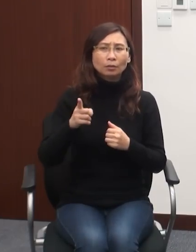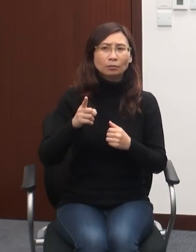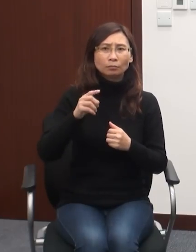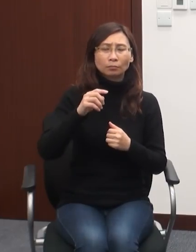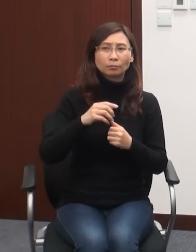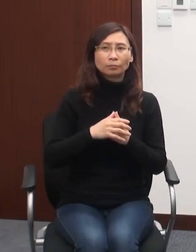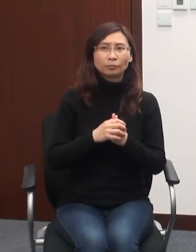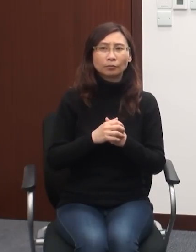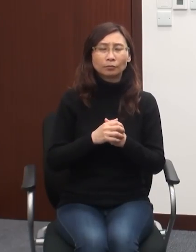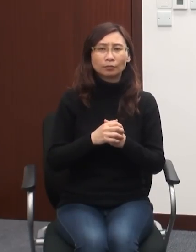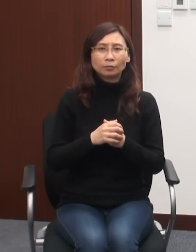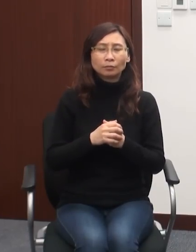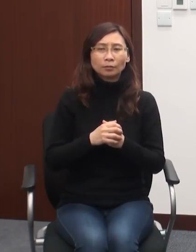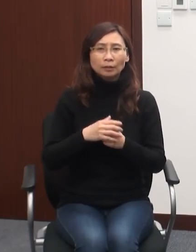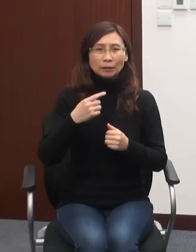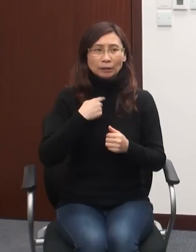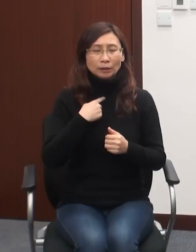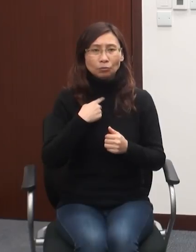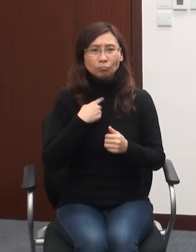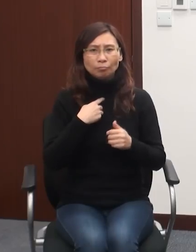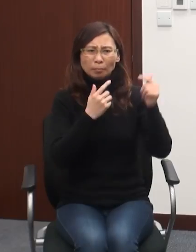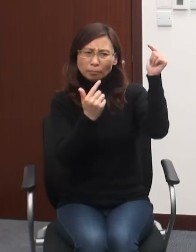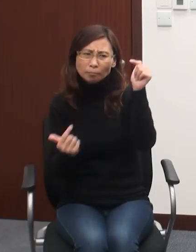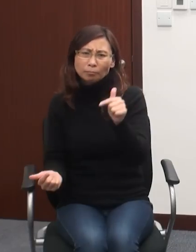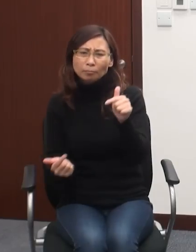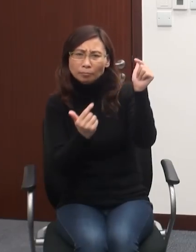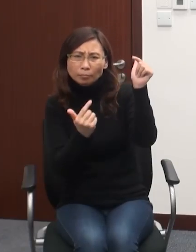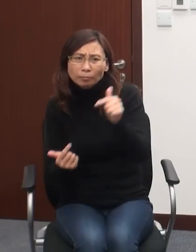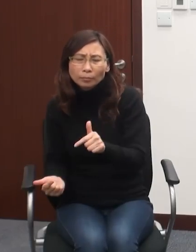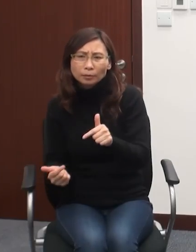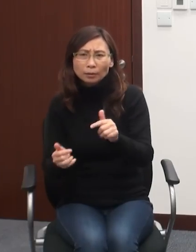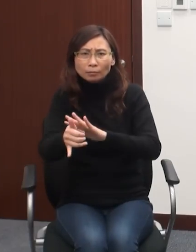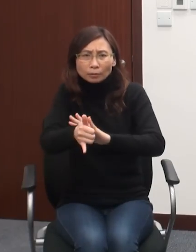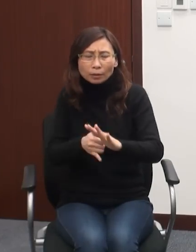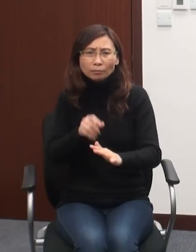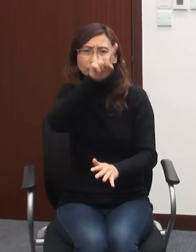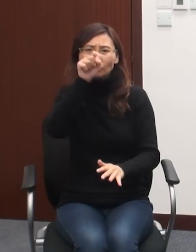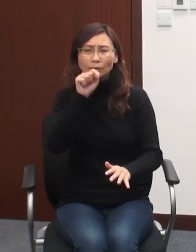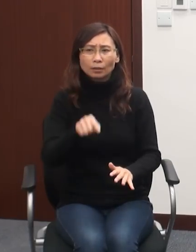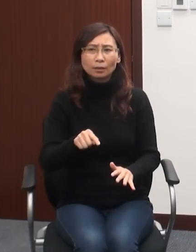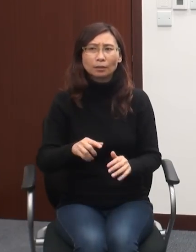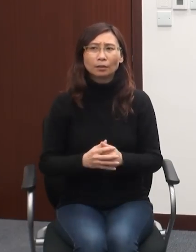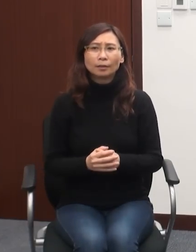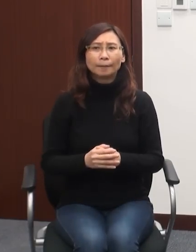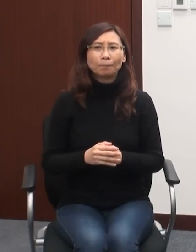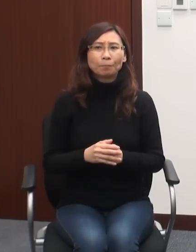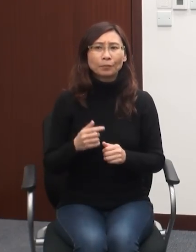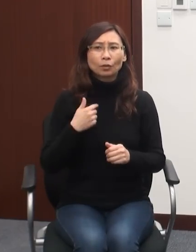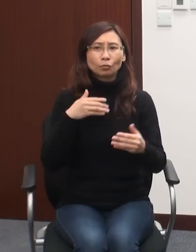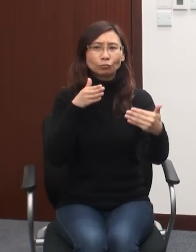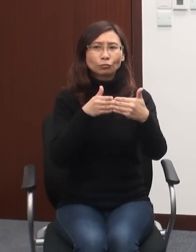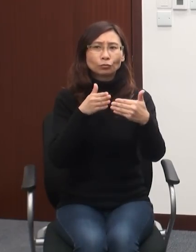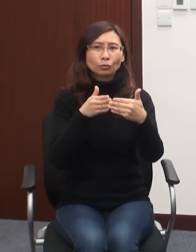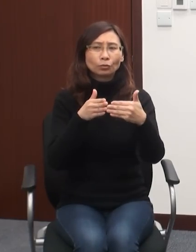解係要不停咁褪咧？因為群眾冇叫你褪啊嘛。咁你又歸諸就話我對群眾冇信